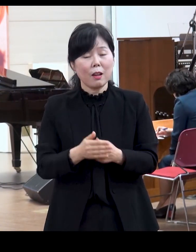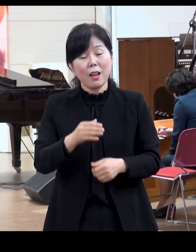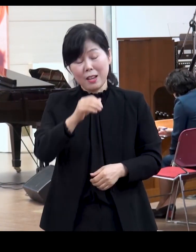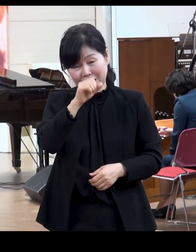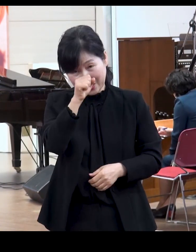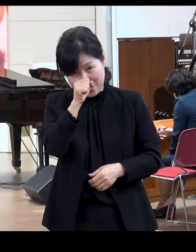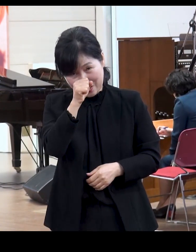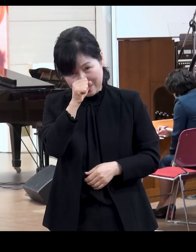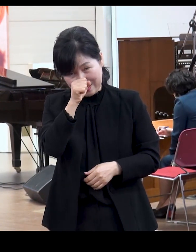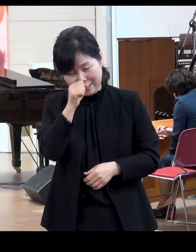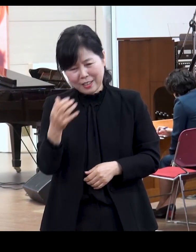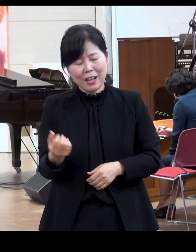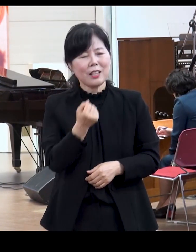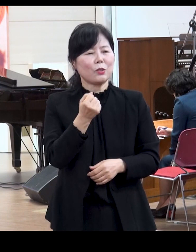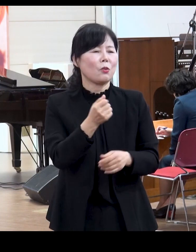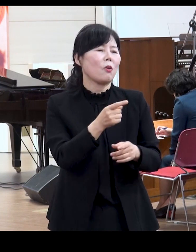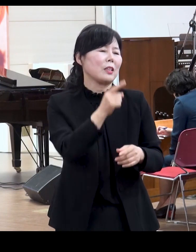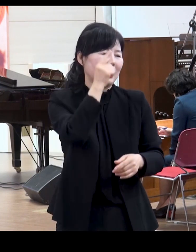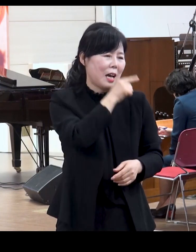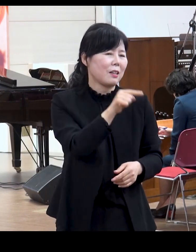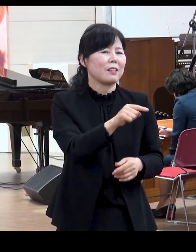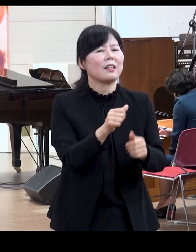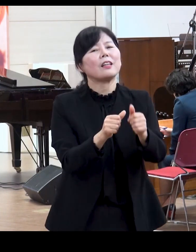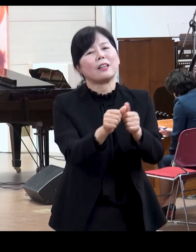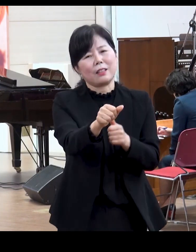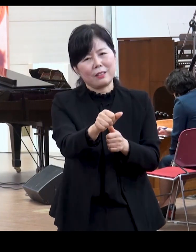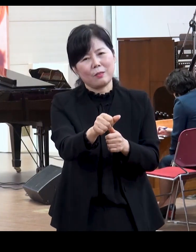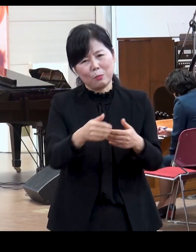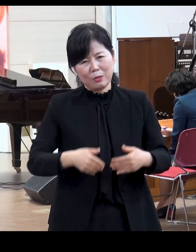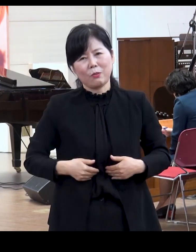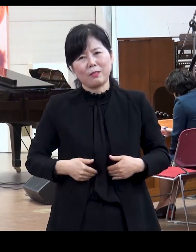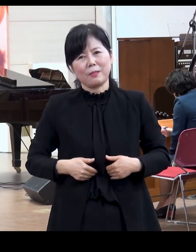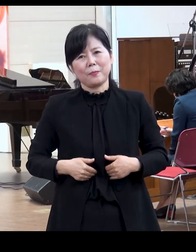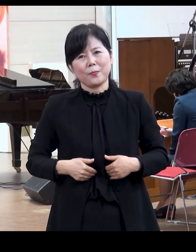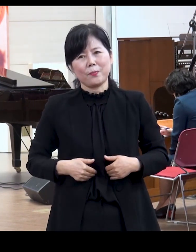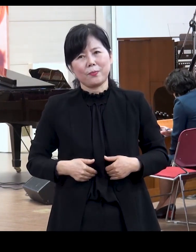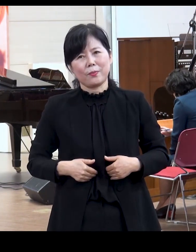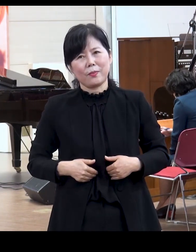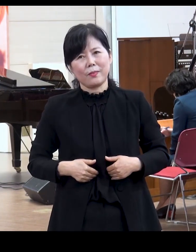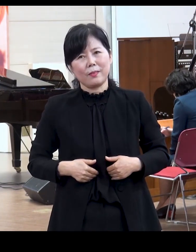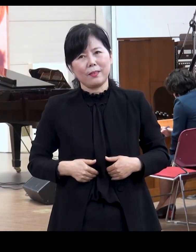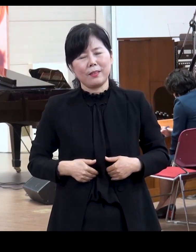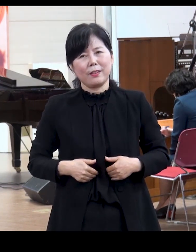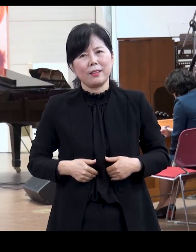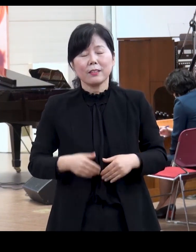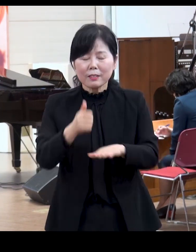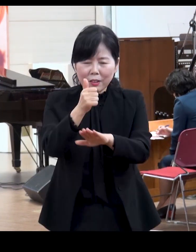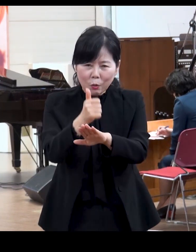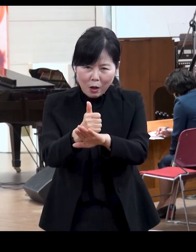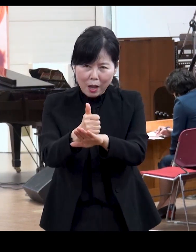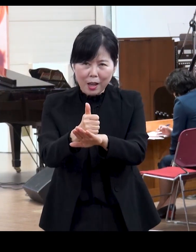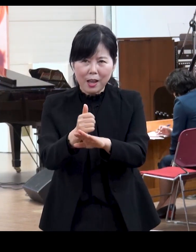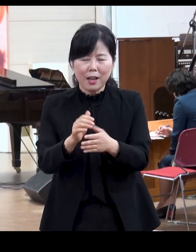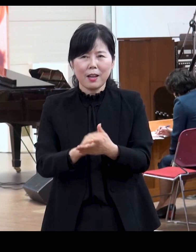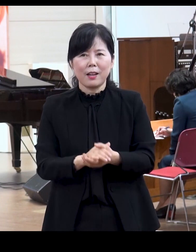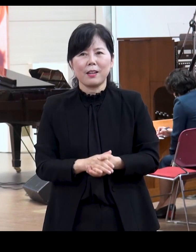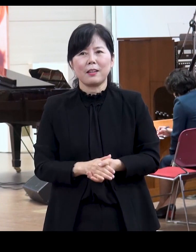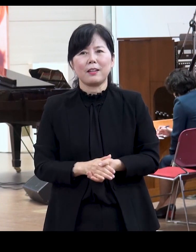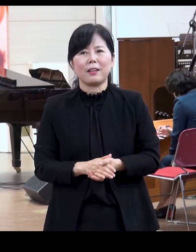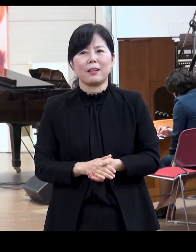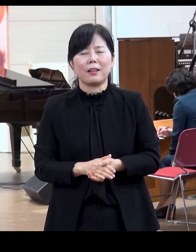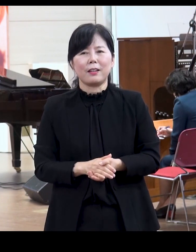그런데 선으로 악을 이기라, 이 말씀대로 사랑하면, 이 신앙으로 사랑하면요,